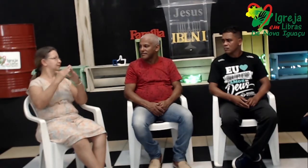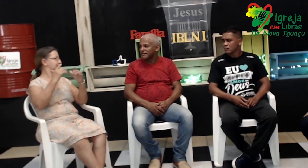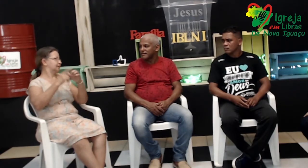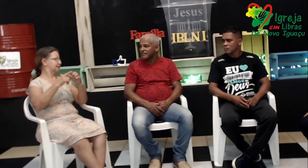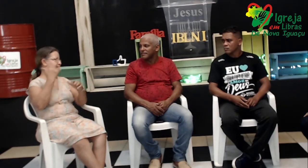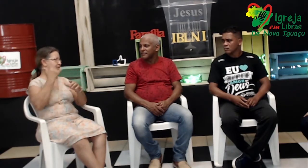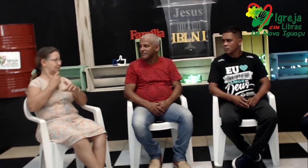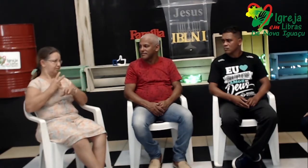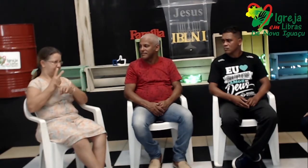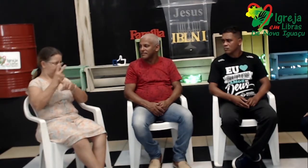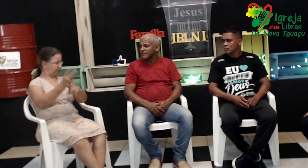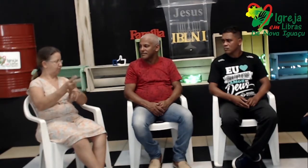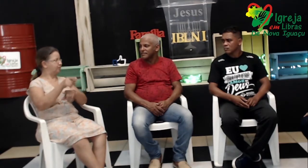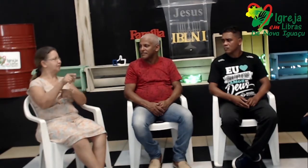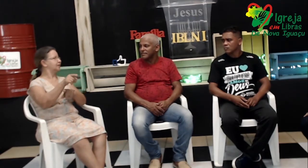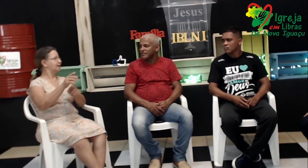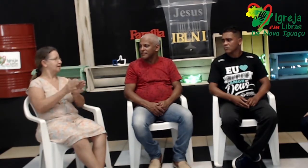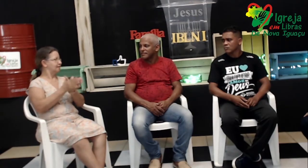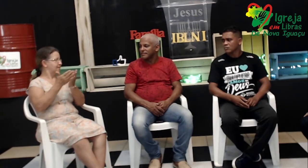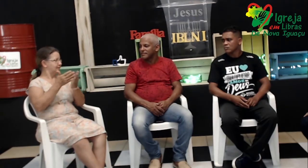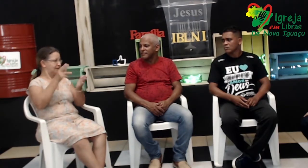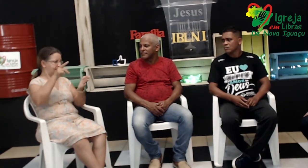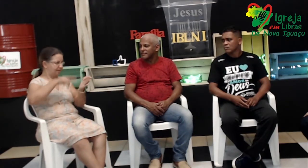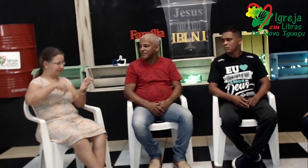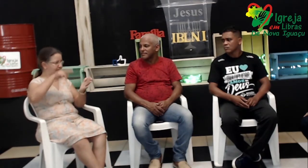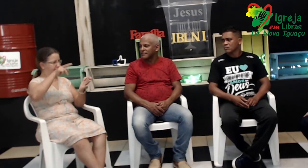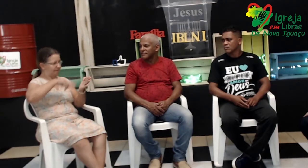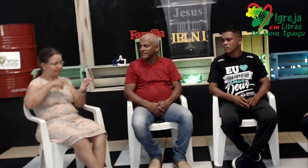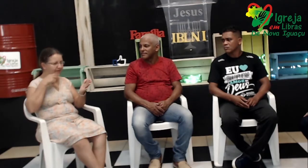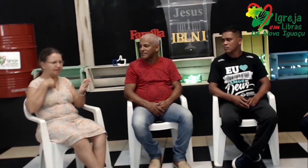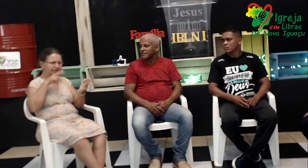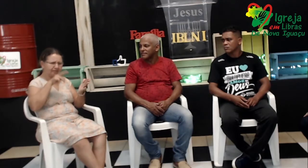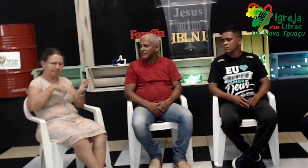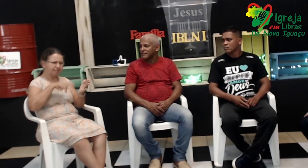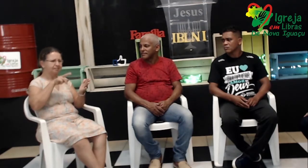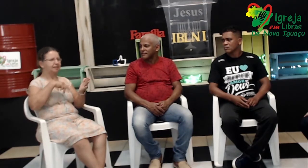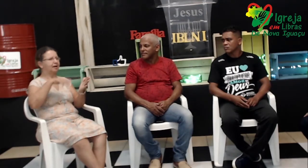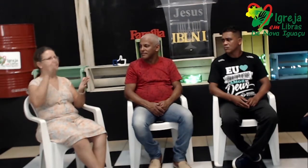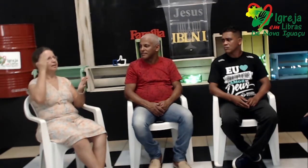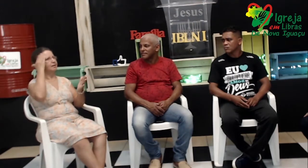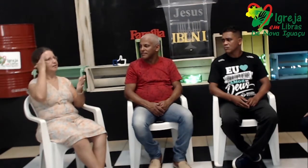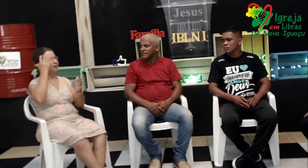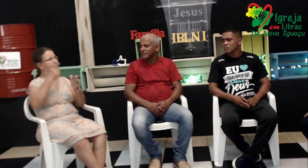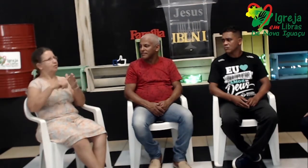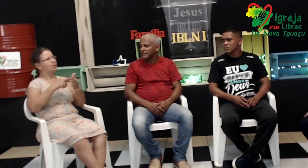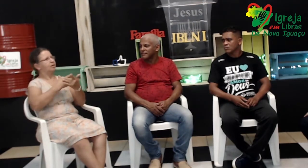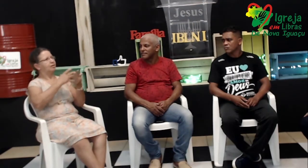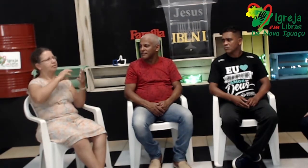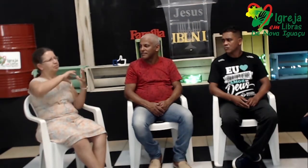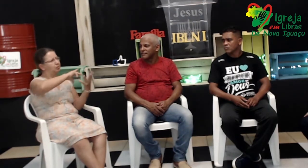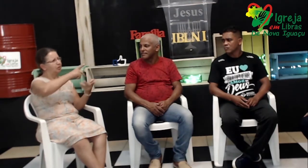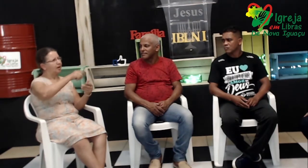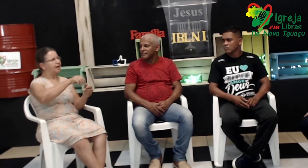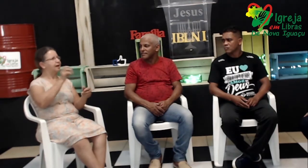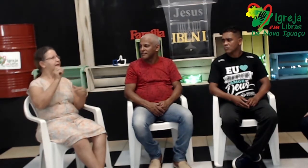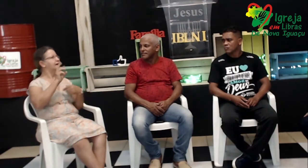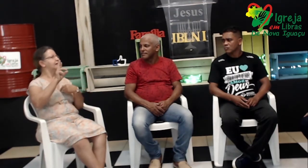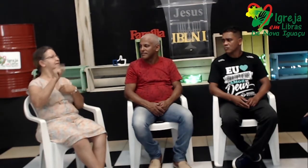nos arrependemos e procuramos a leitura da Bíblia, e lemos a Bíblia, e aí